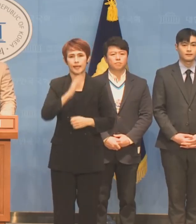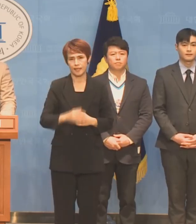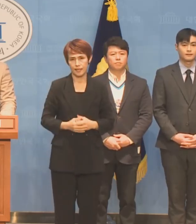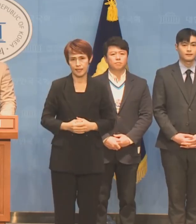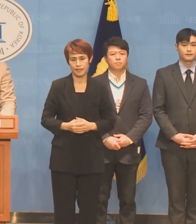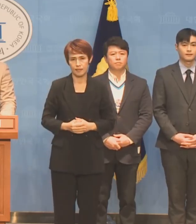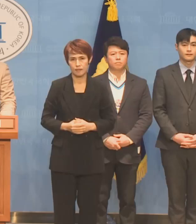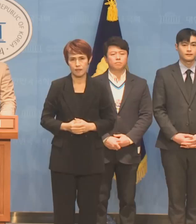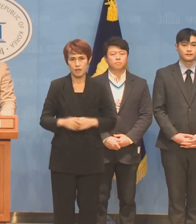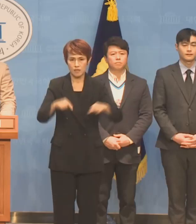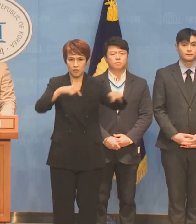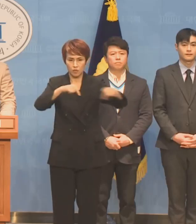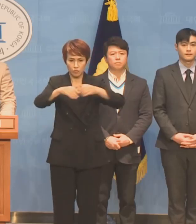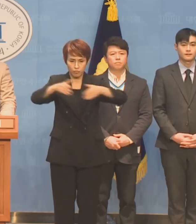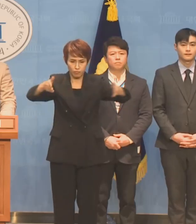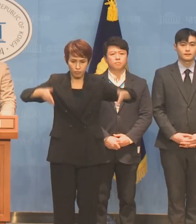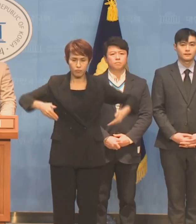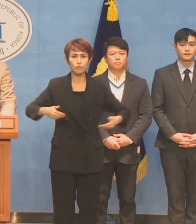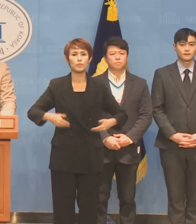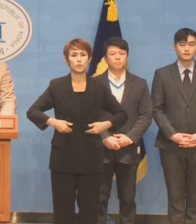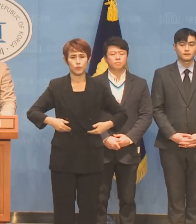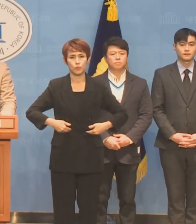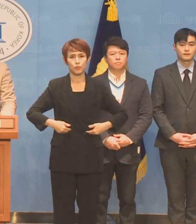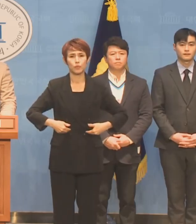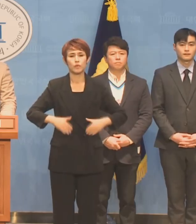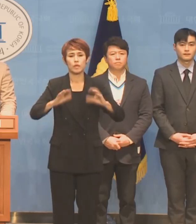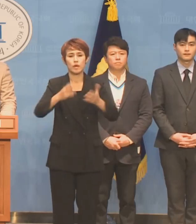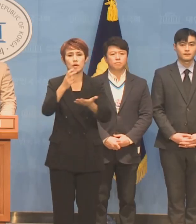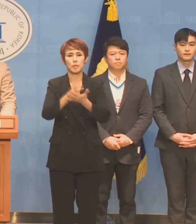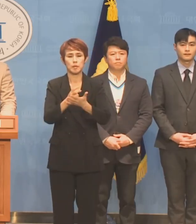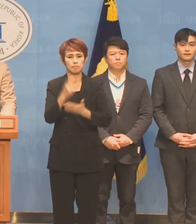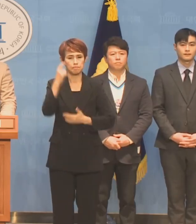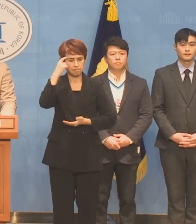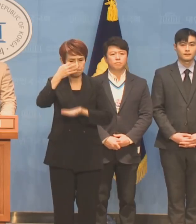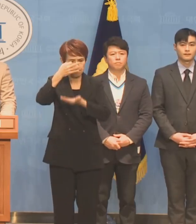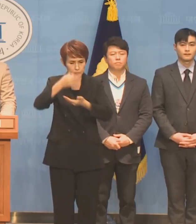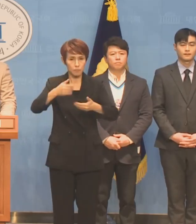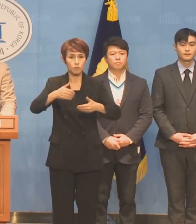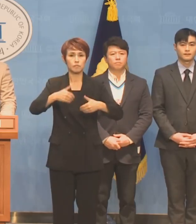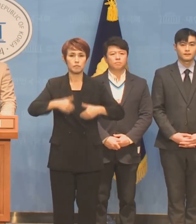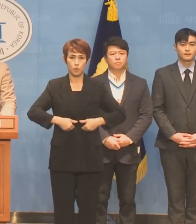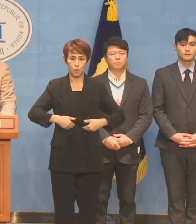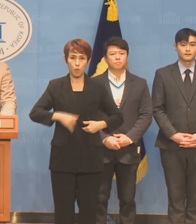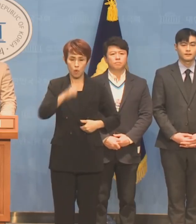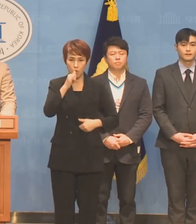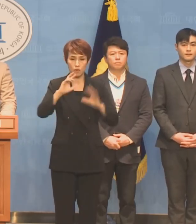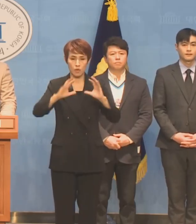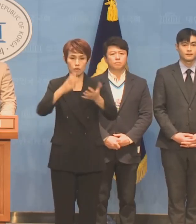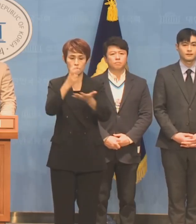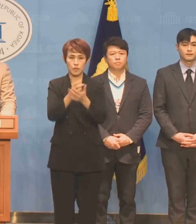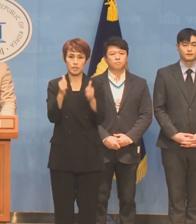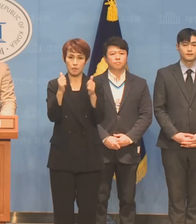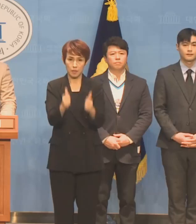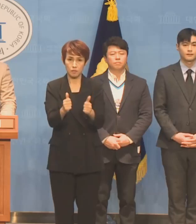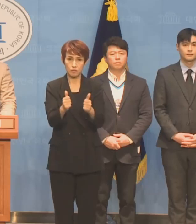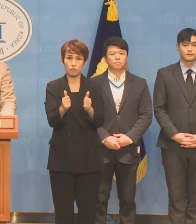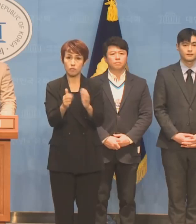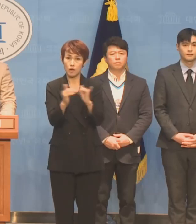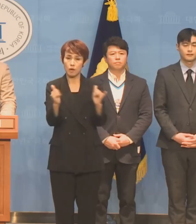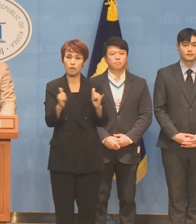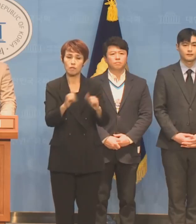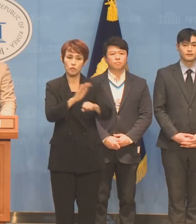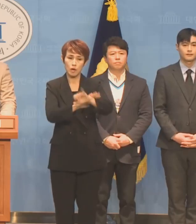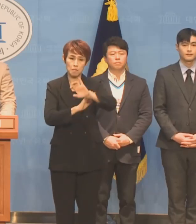나아가 정치적 중립을 지키고 헌법적 가치를 수호해야 하는 헌법재판관을 좌편향 인사로 추천하는